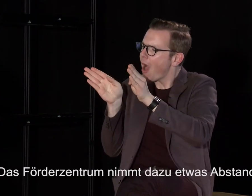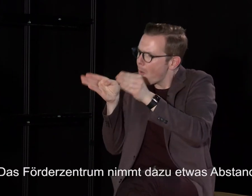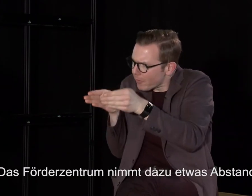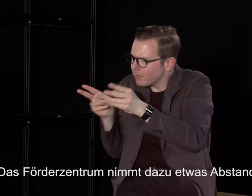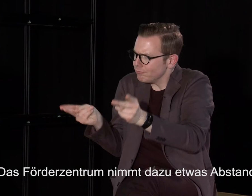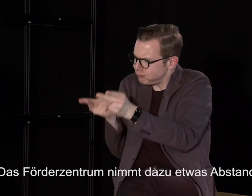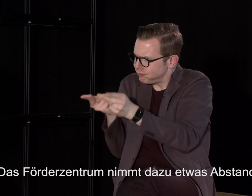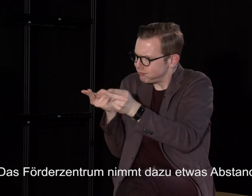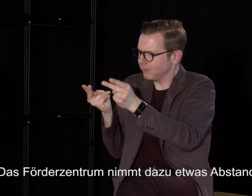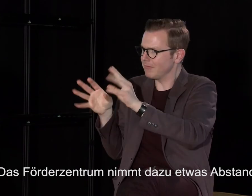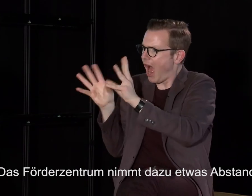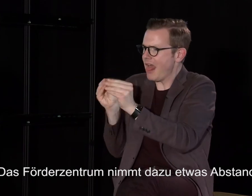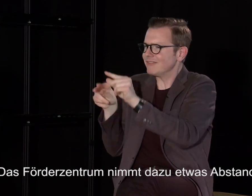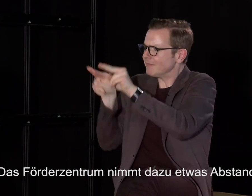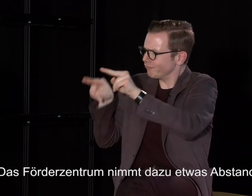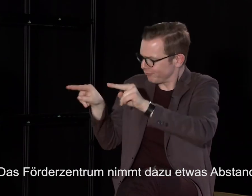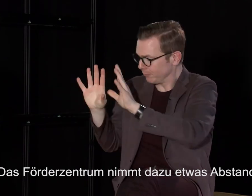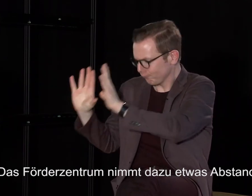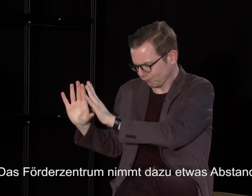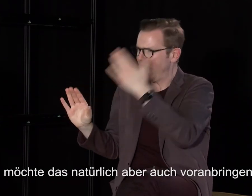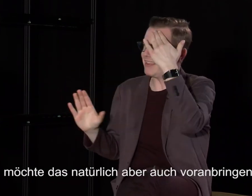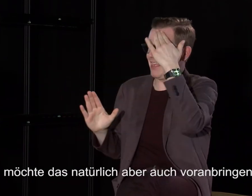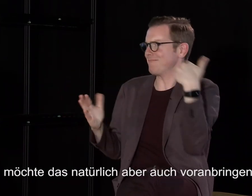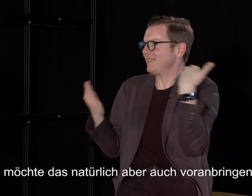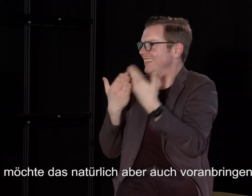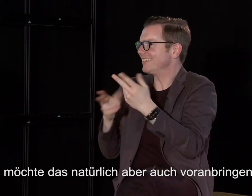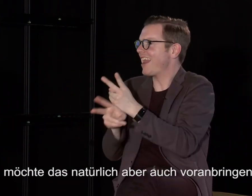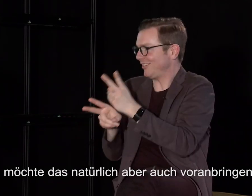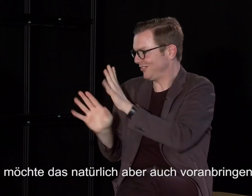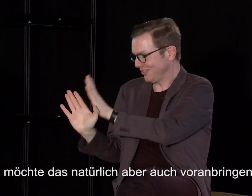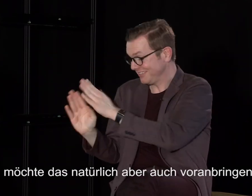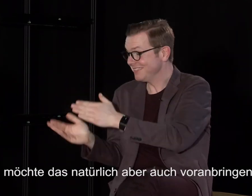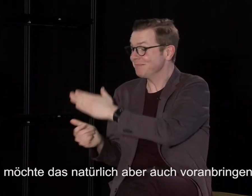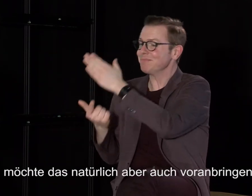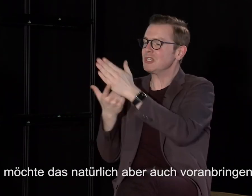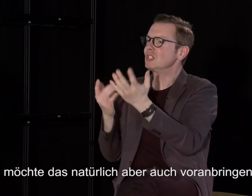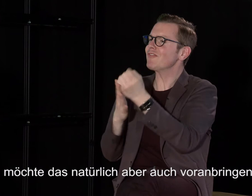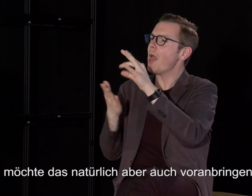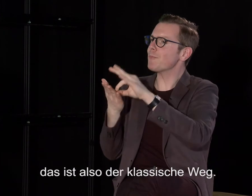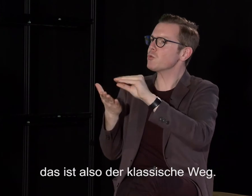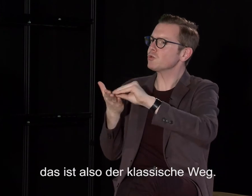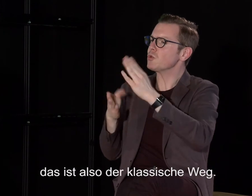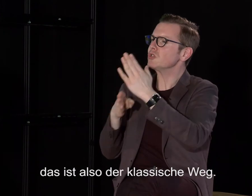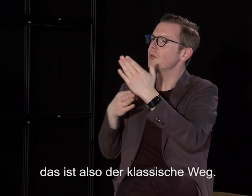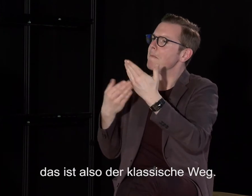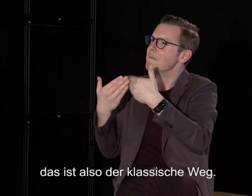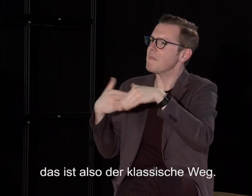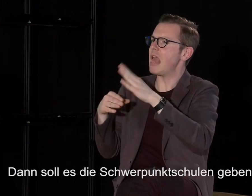Förderzentrum nimmt da so ein bisschen Abstand dazu, möchte das aber natürlich auch voranbringen, das Klassische. Dann gibt es die